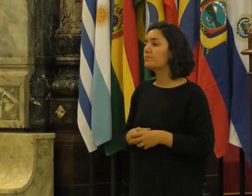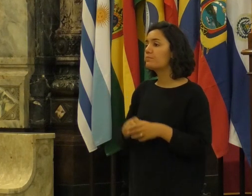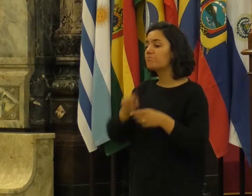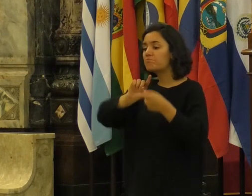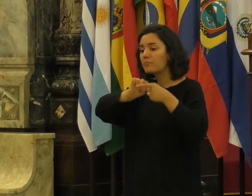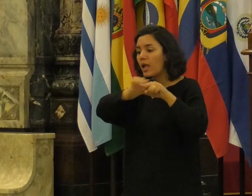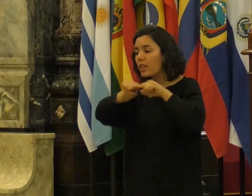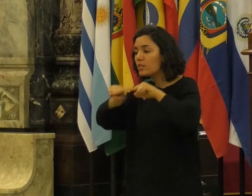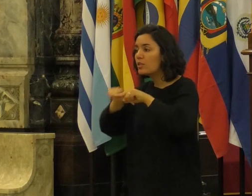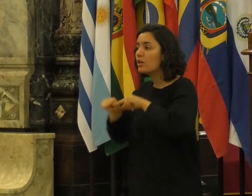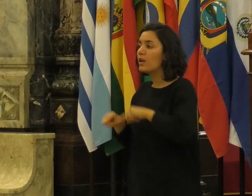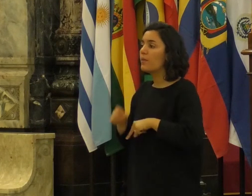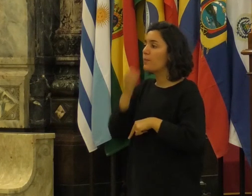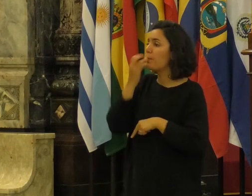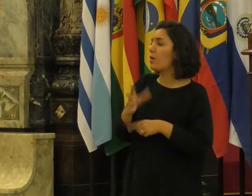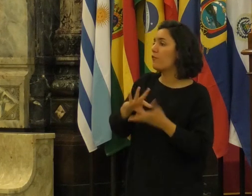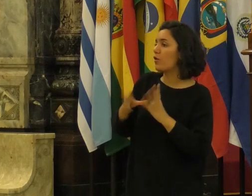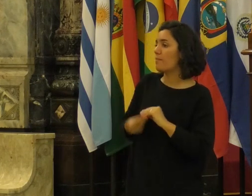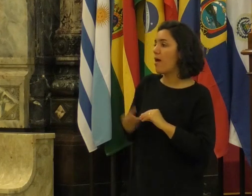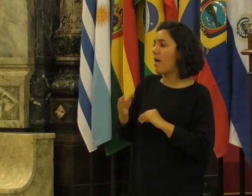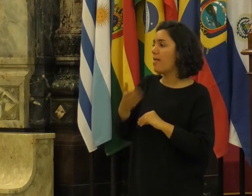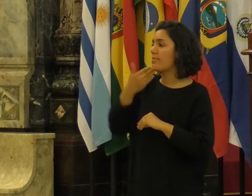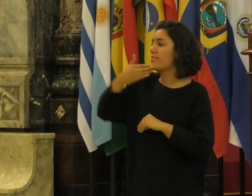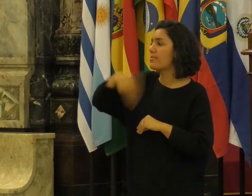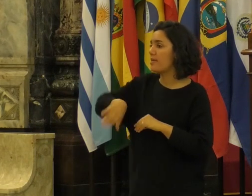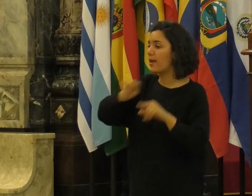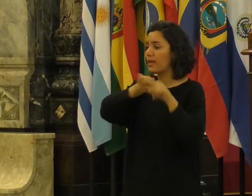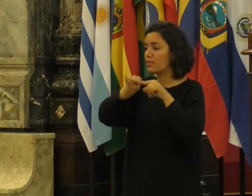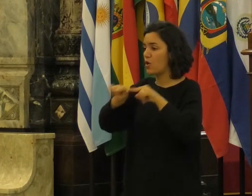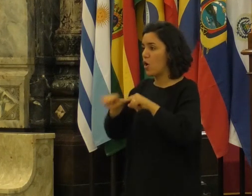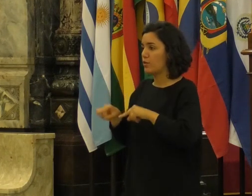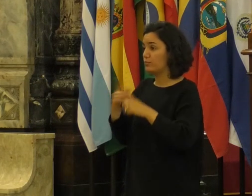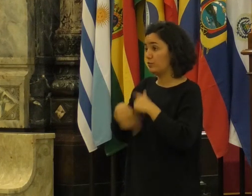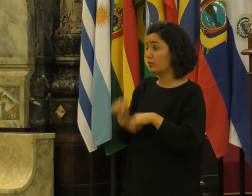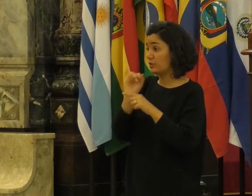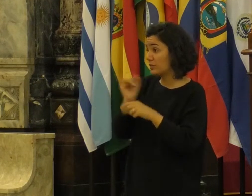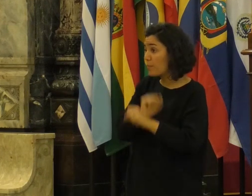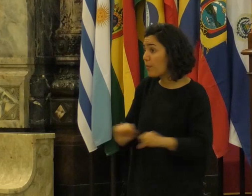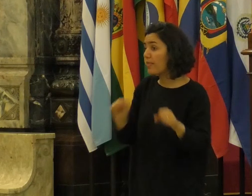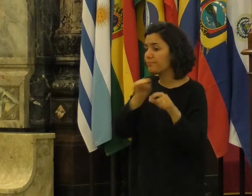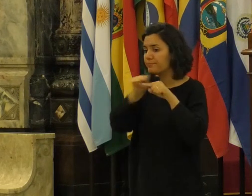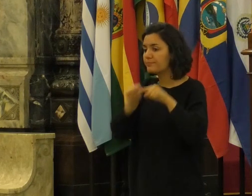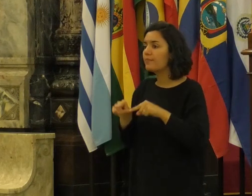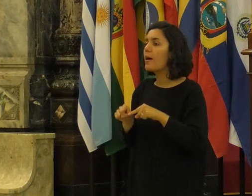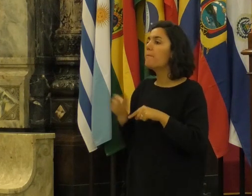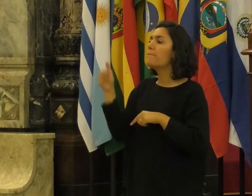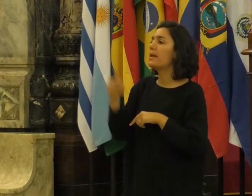gestionable en el mejor sentido del concepto de gestión. Es gestionable